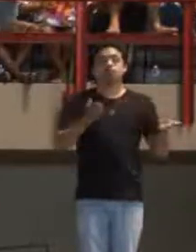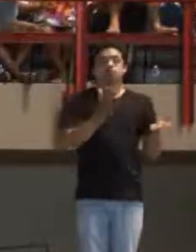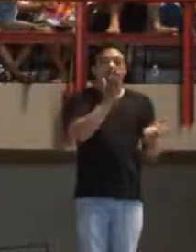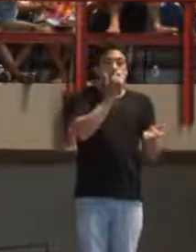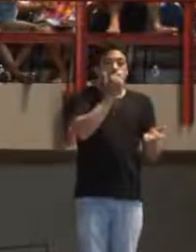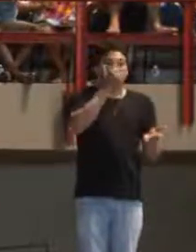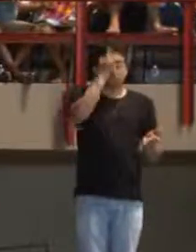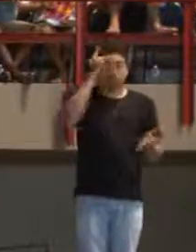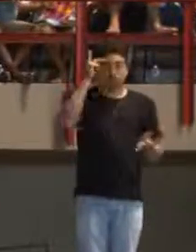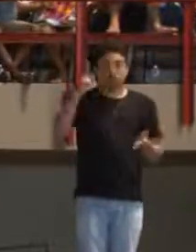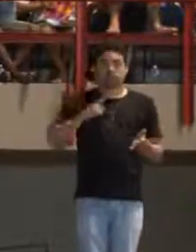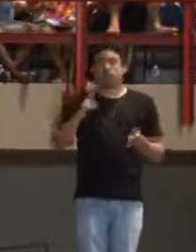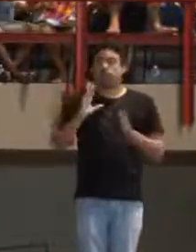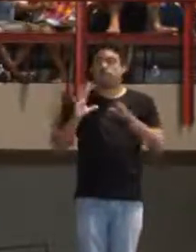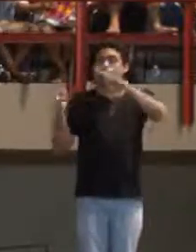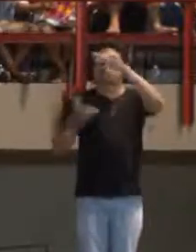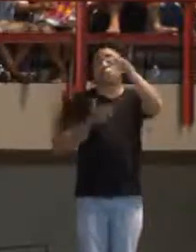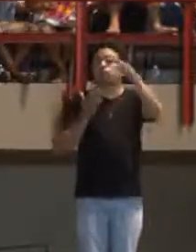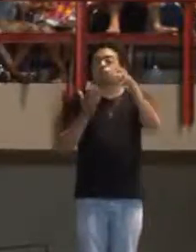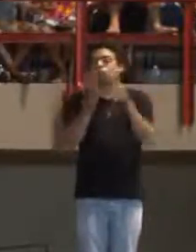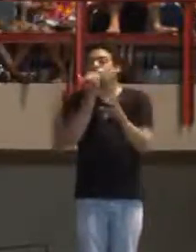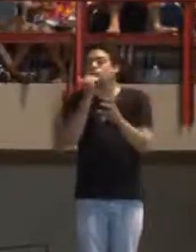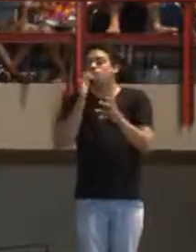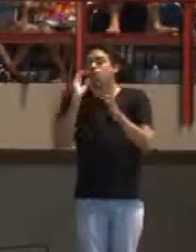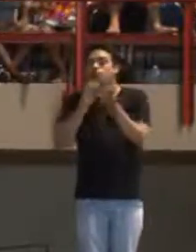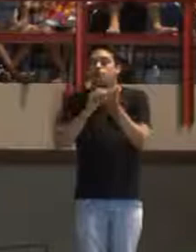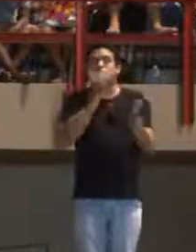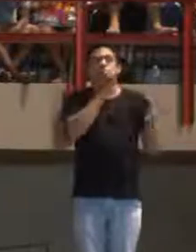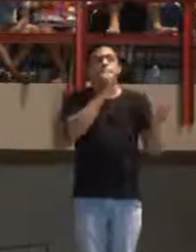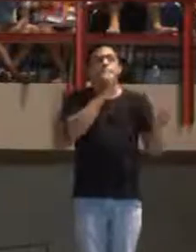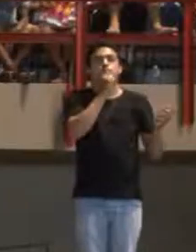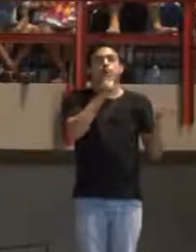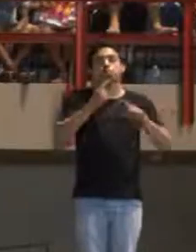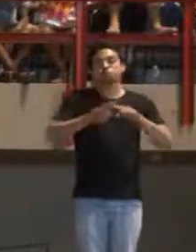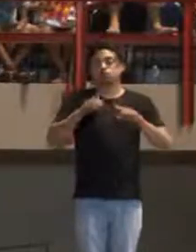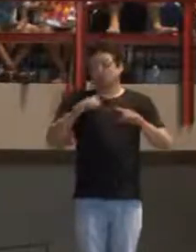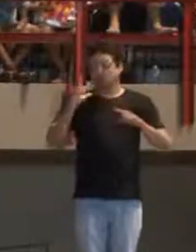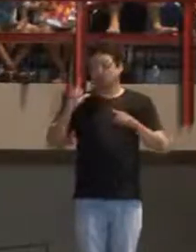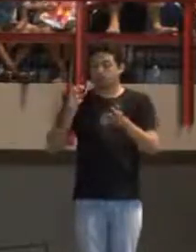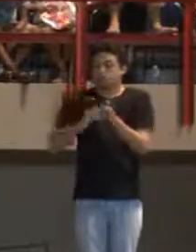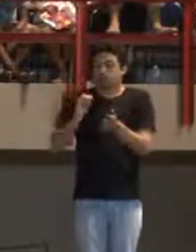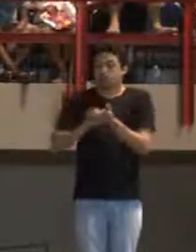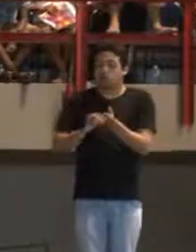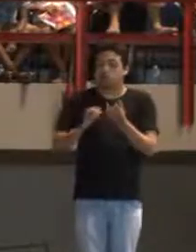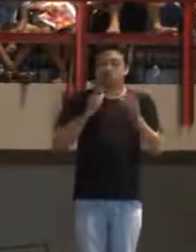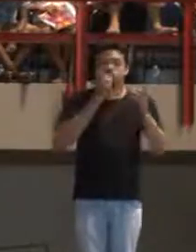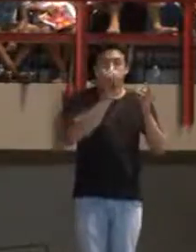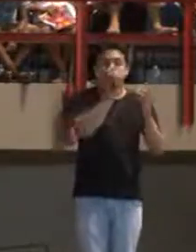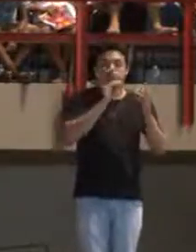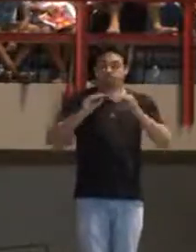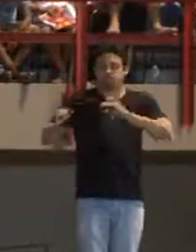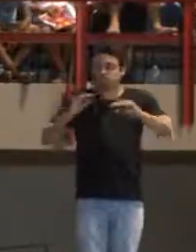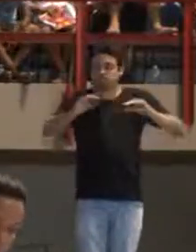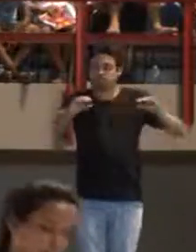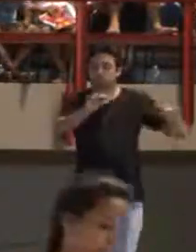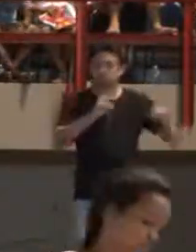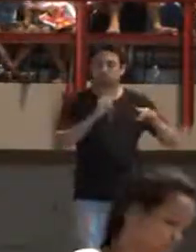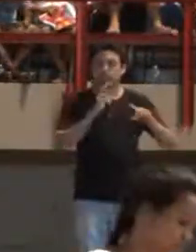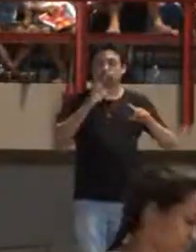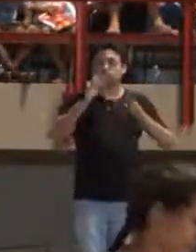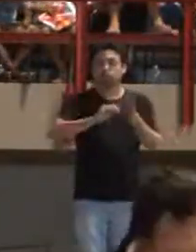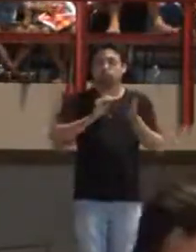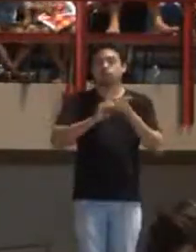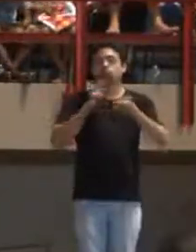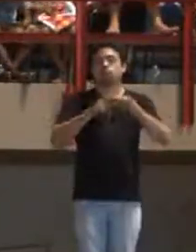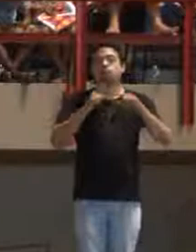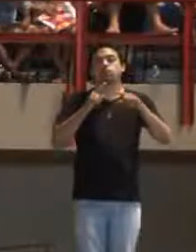Tem gente morrendo de fome no mundo? Tem. É por falta de alimento? Não. É por má distribuição de renda. Qual é o